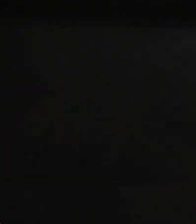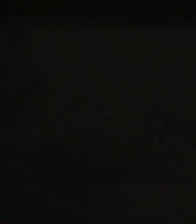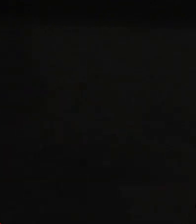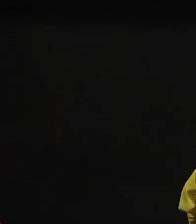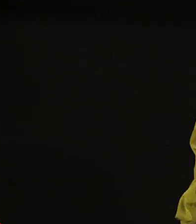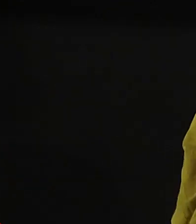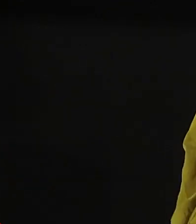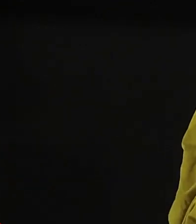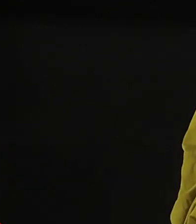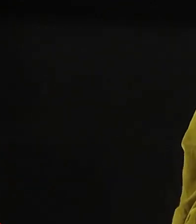en lengua de signos